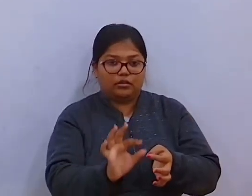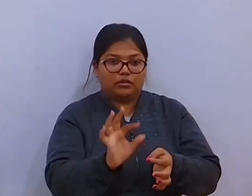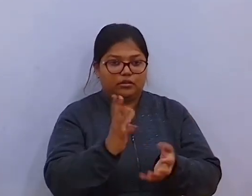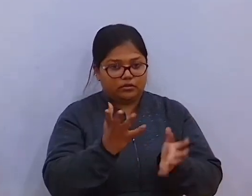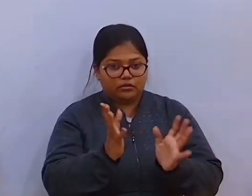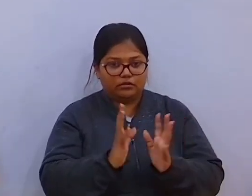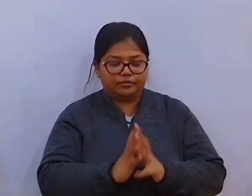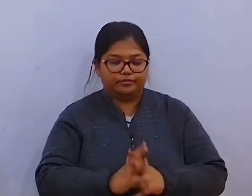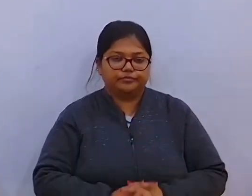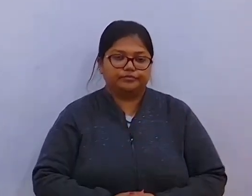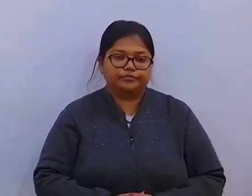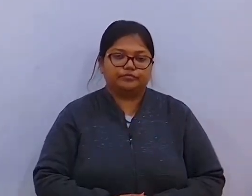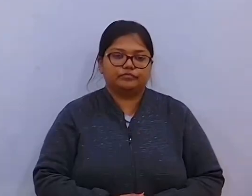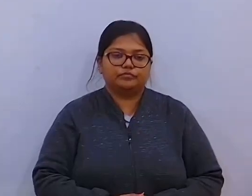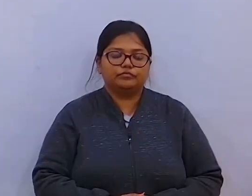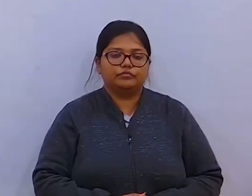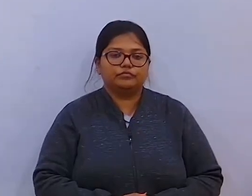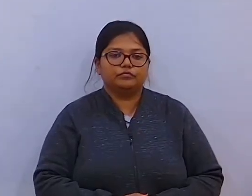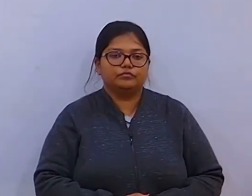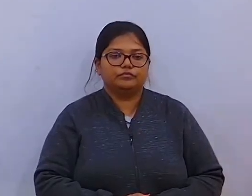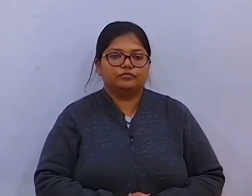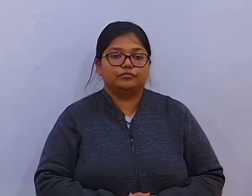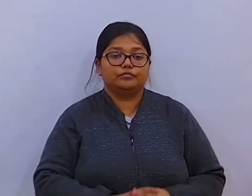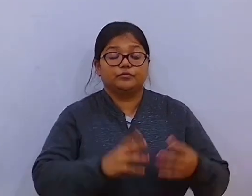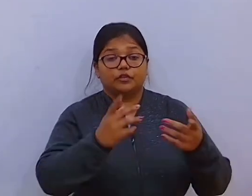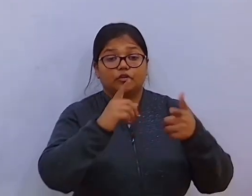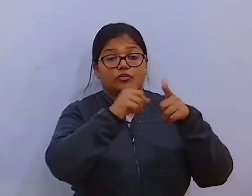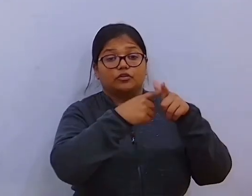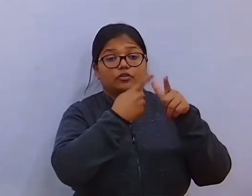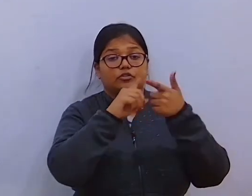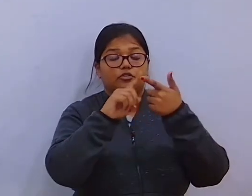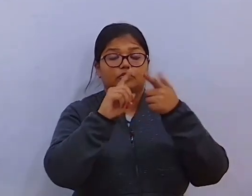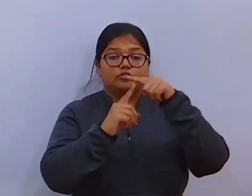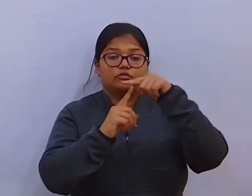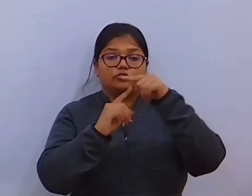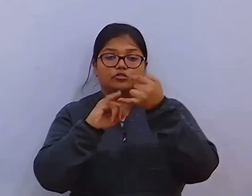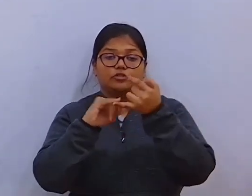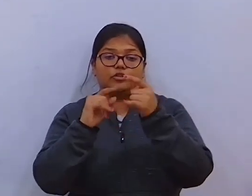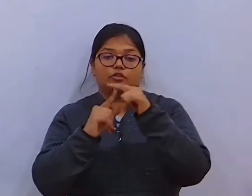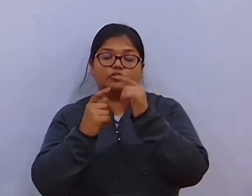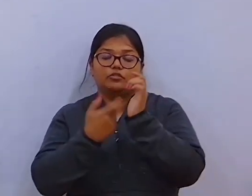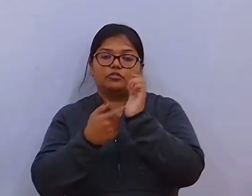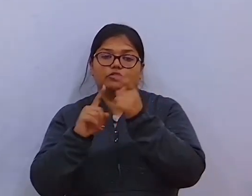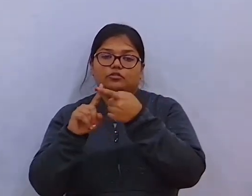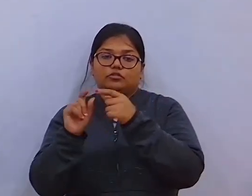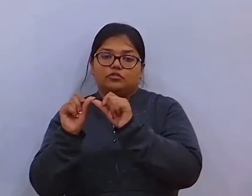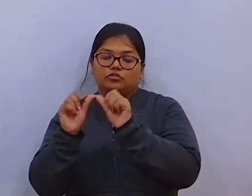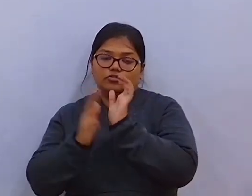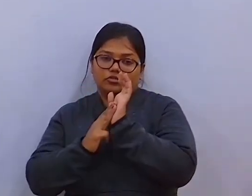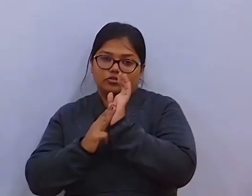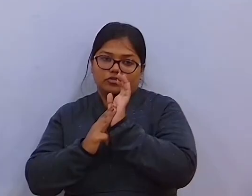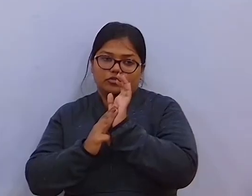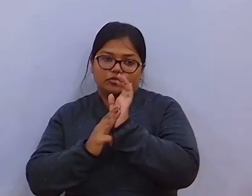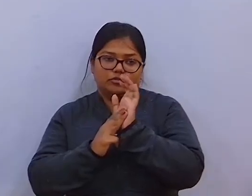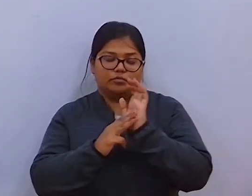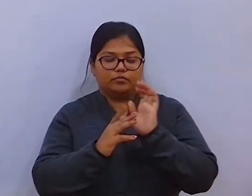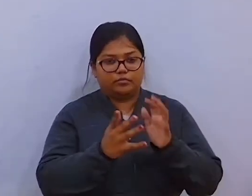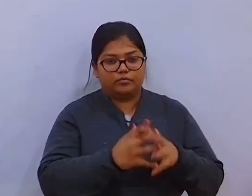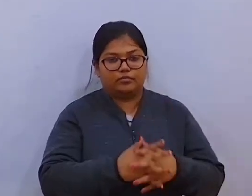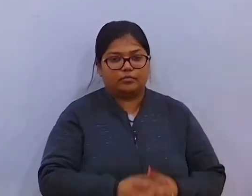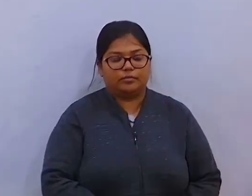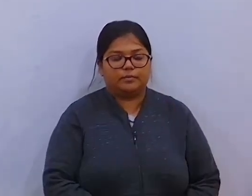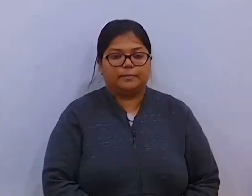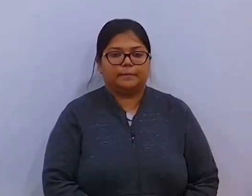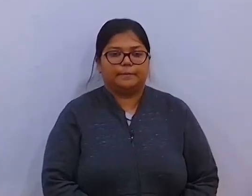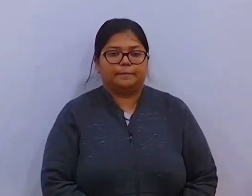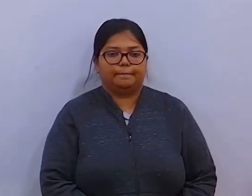होगी है ना, और वहाँ की जेट स्ट्रीम होगी, तो ये बहुत सारे जो हैं क्या है कारक हैं,